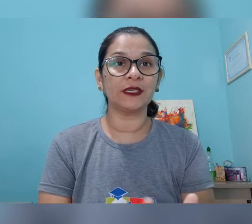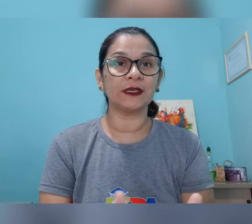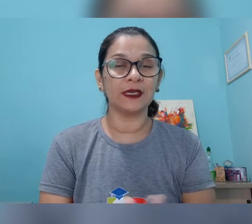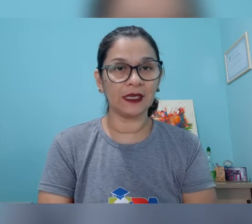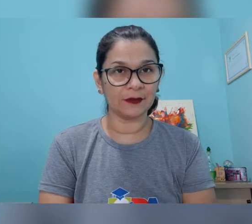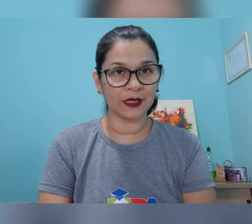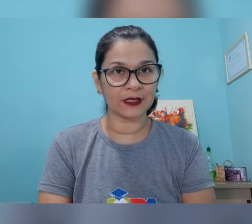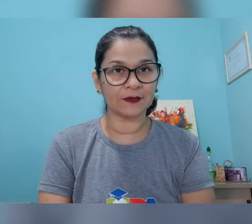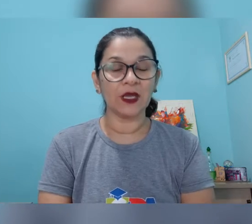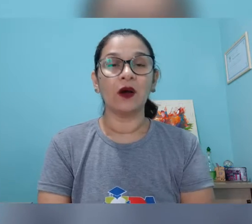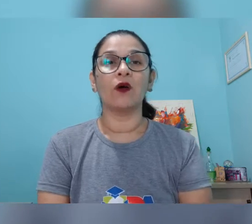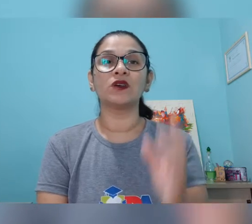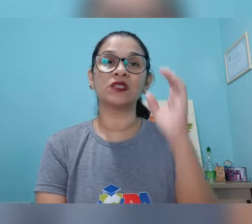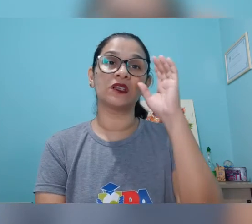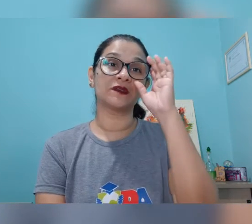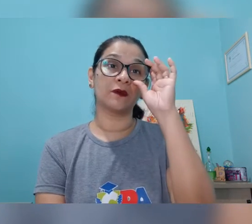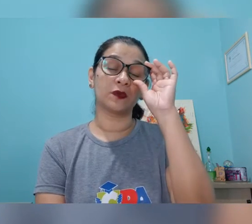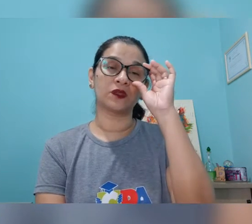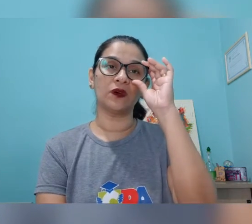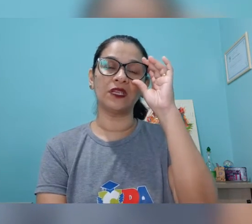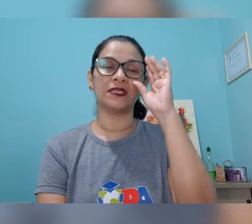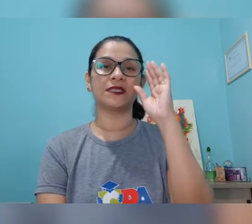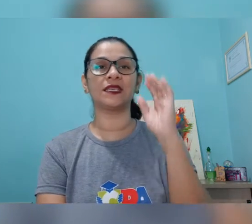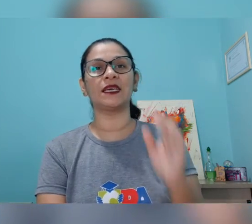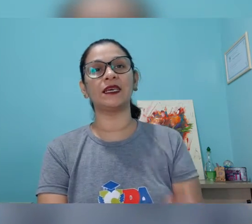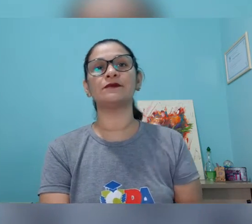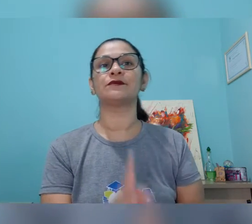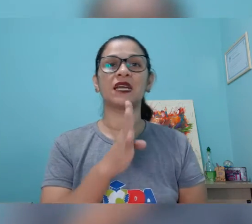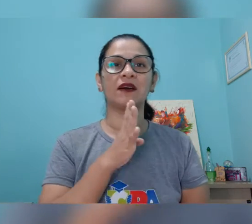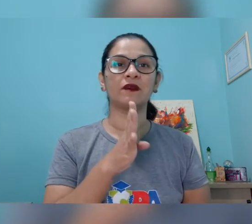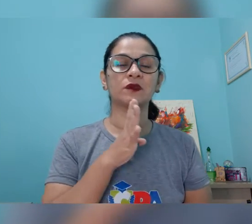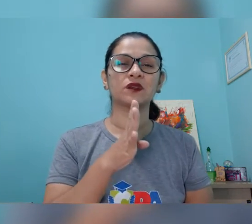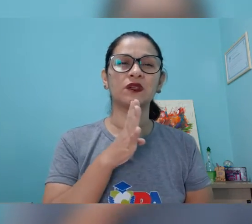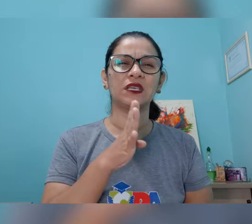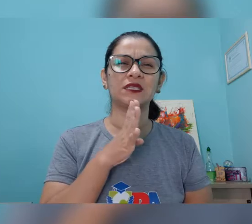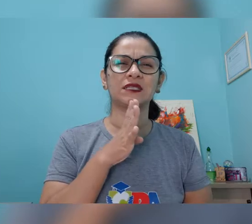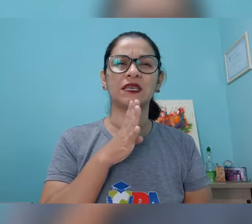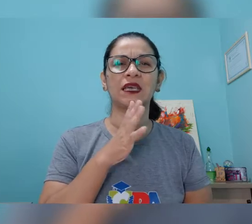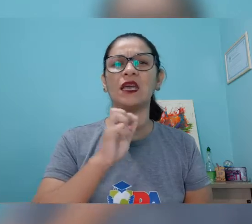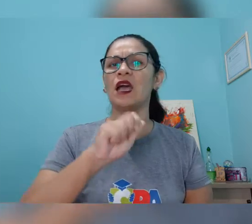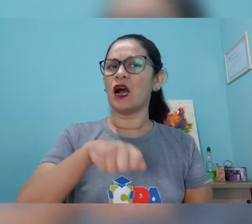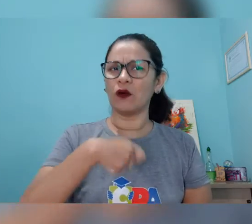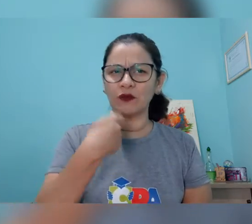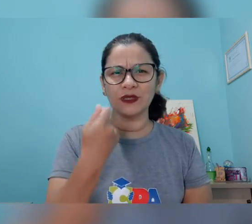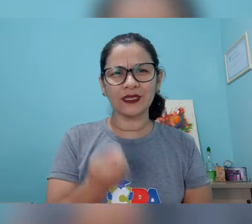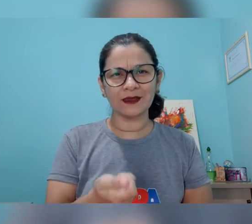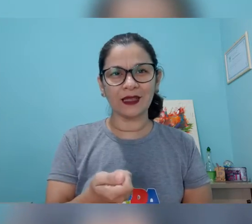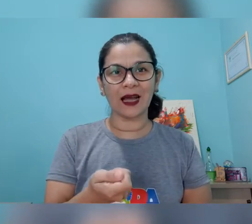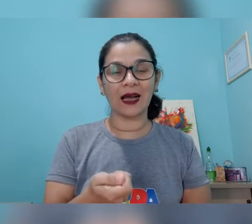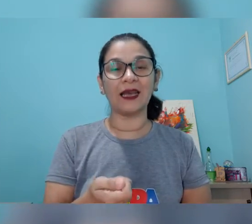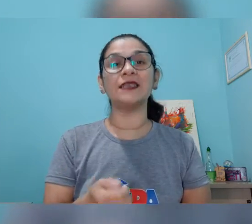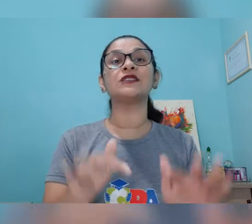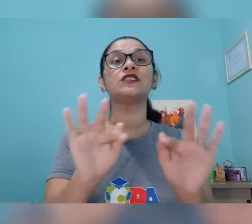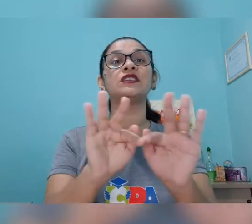de Libras. Hoje nós vamos conhecer, tá? Vamos conhecer alguns sinais